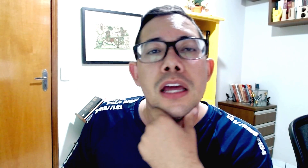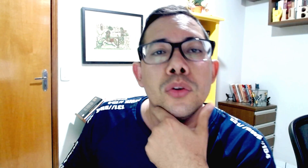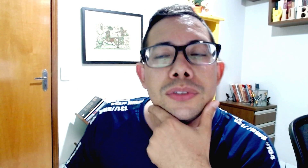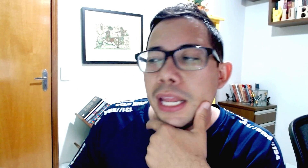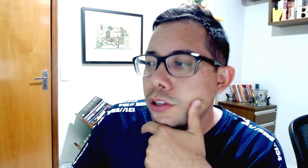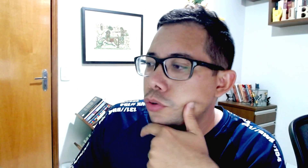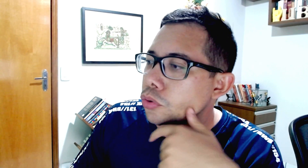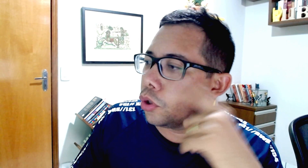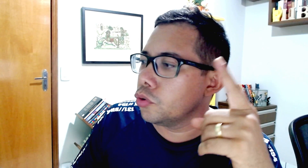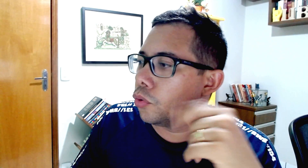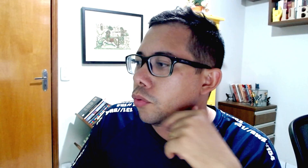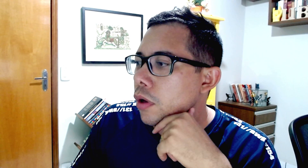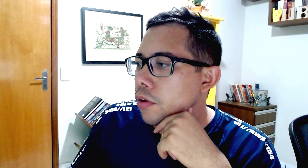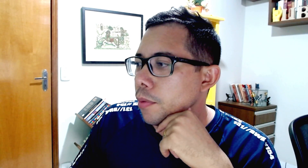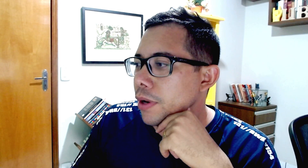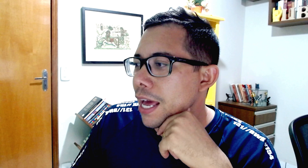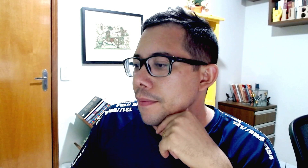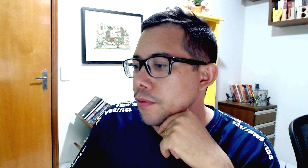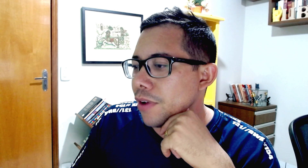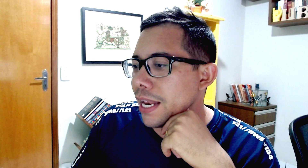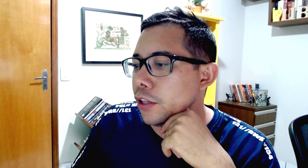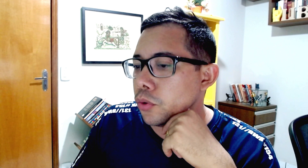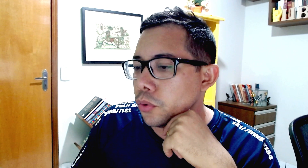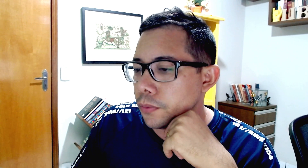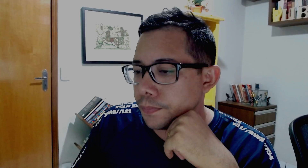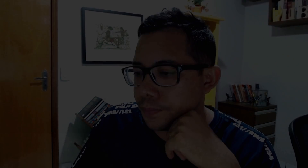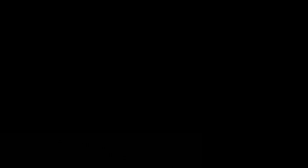No 3, no 2, no 1. Vamos lá. Valendo.